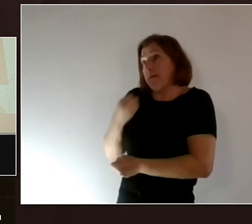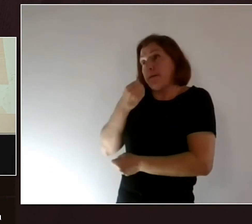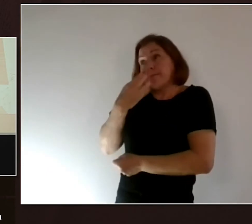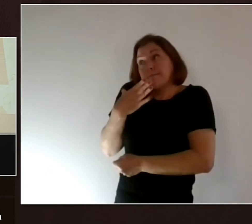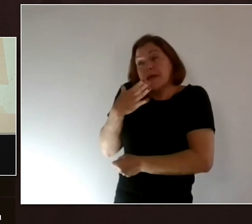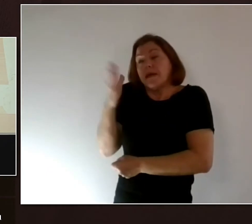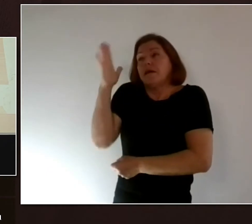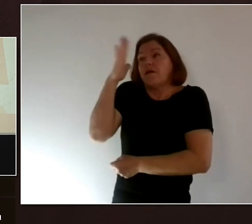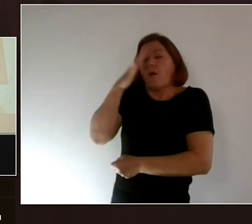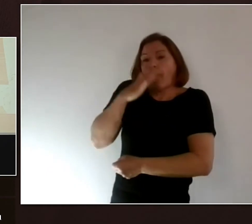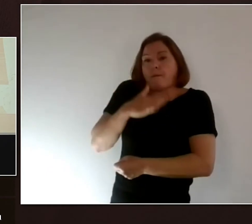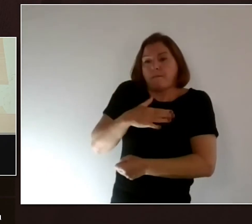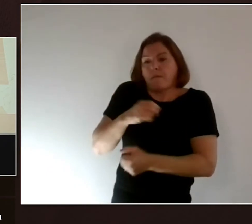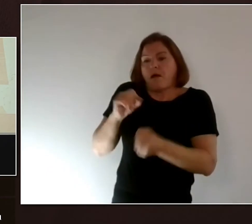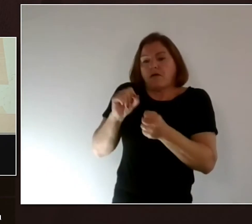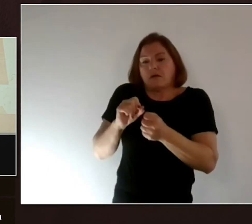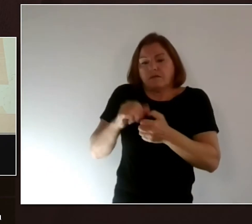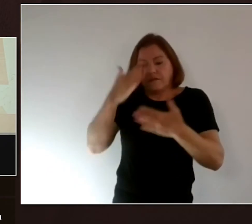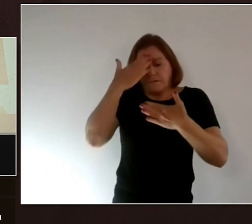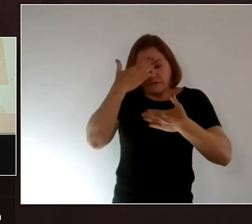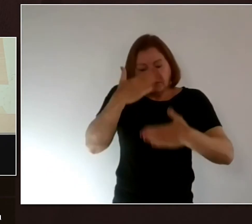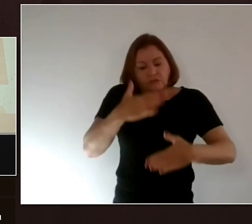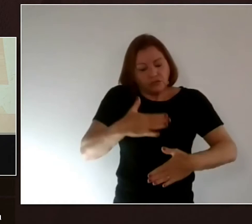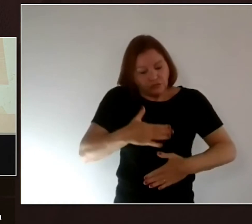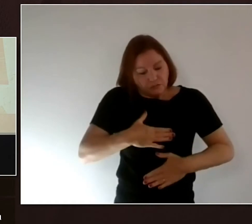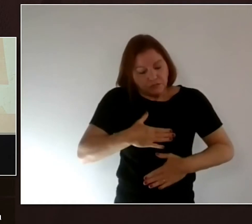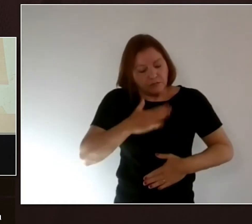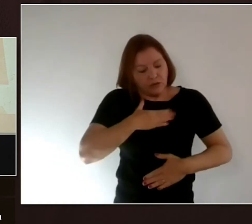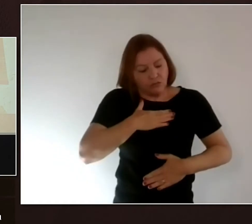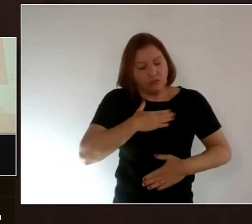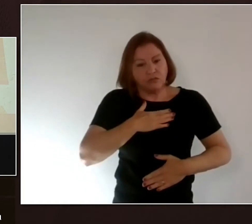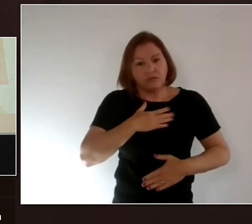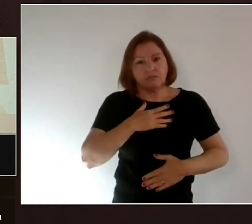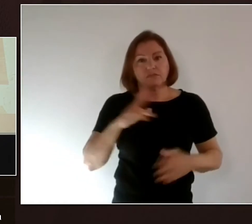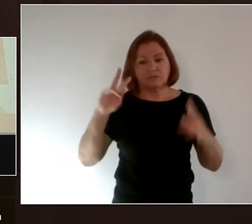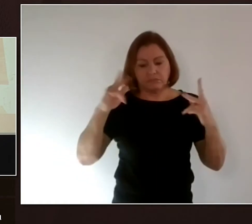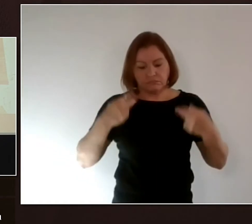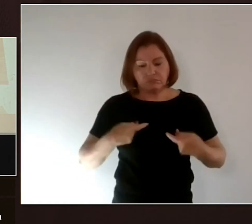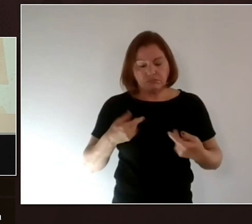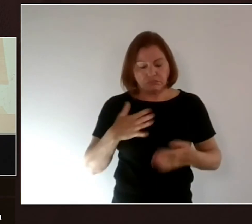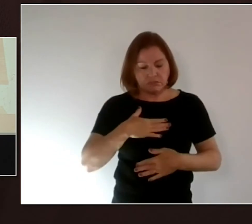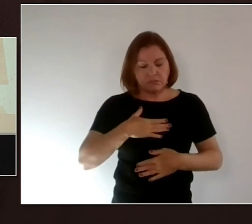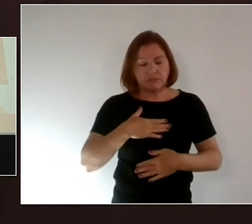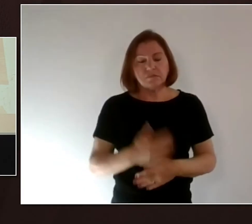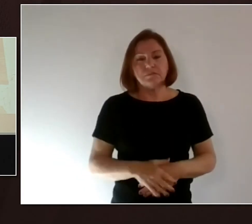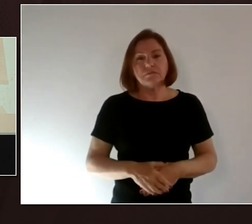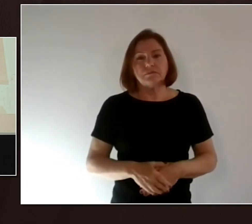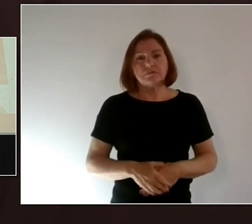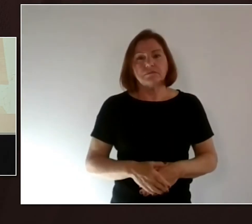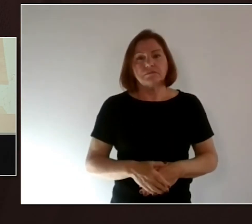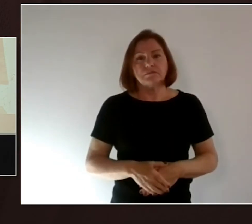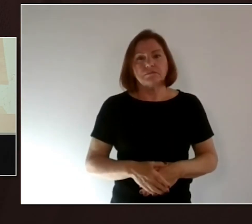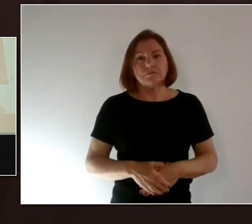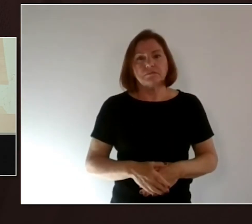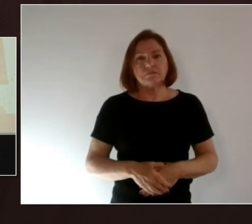corpo. Irmão, tudo vai depender agora do que eu faço com o meu corpo. Por isso, irmãos, enquanto tenho